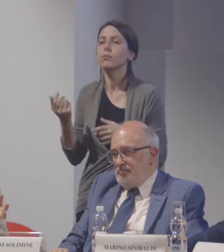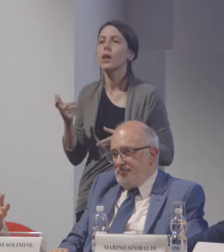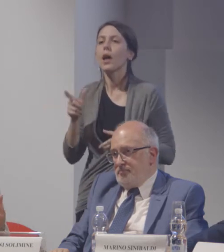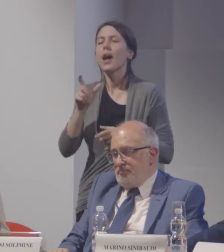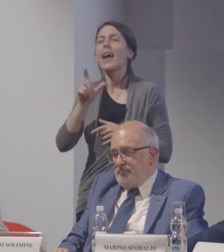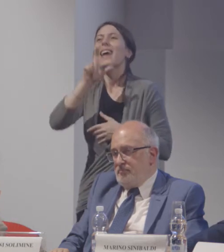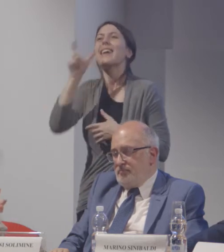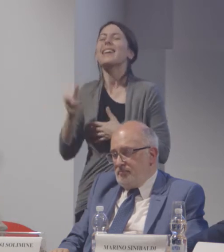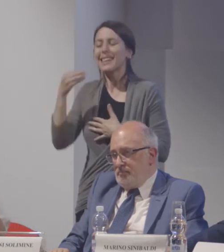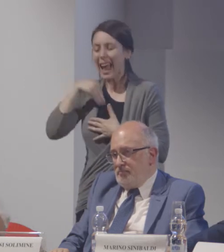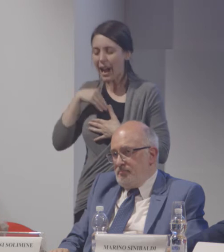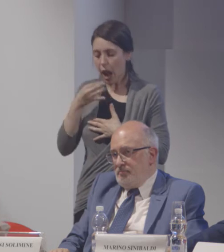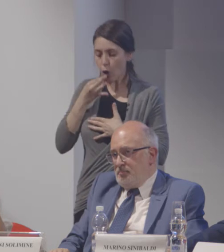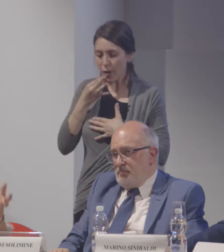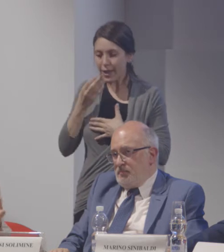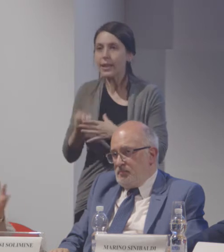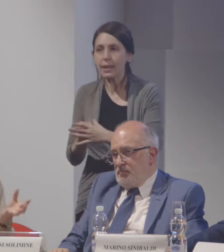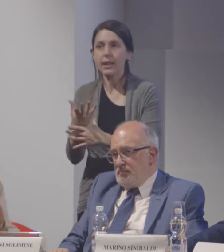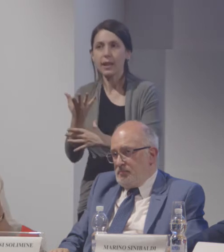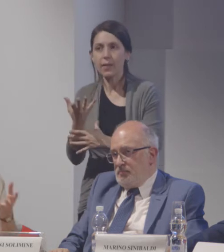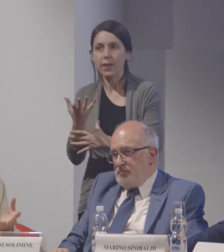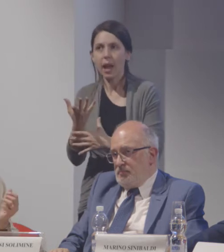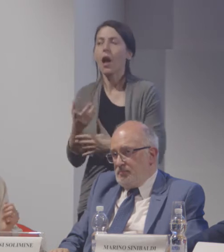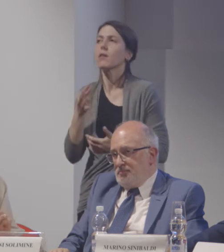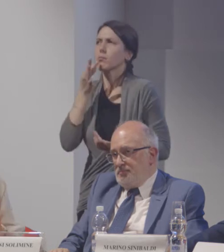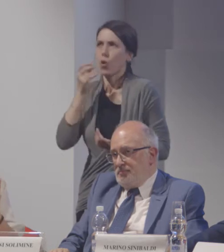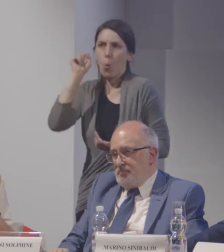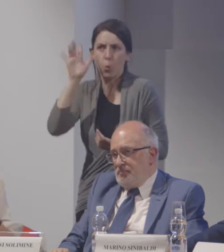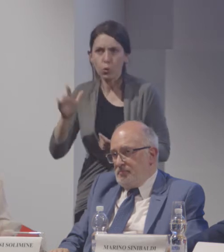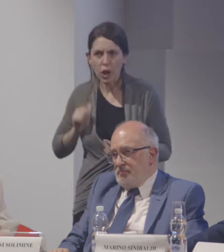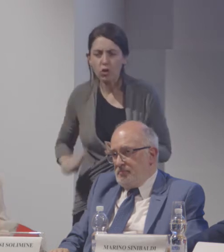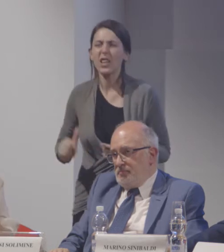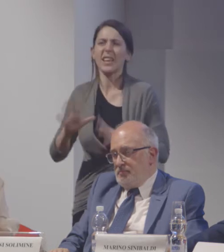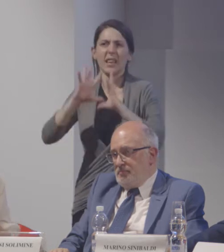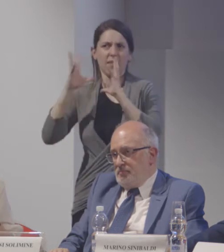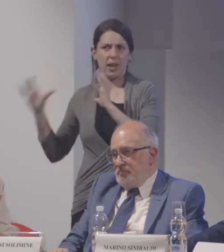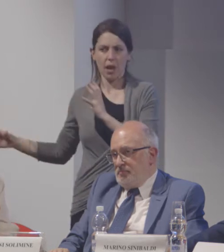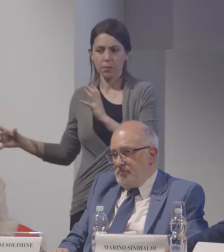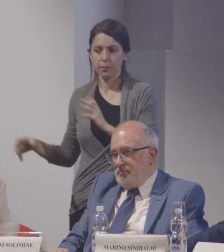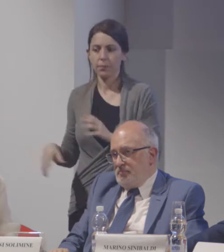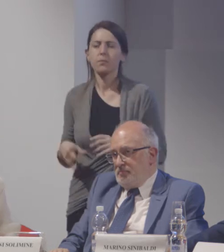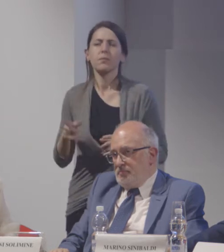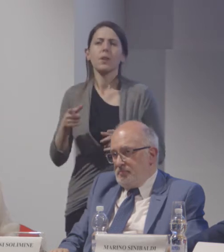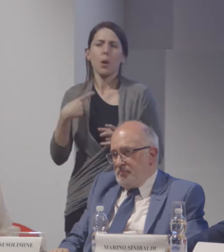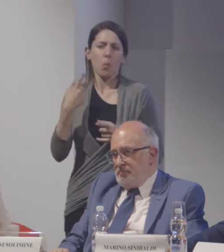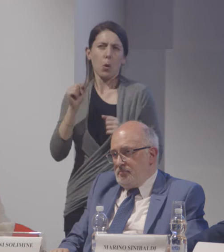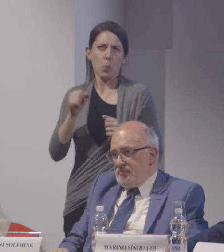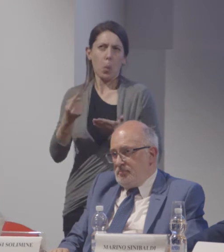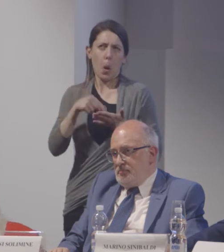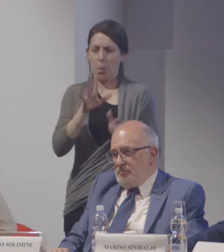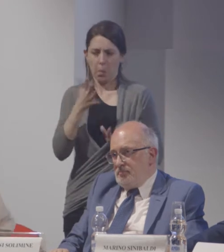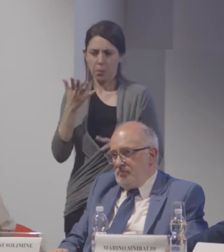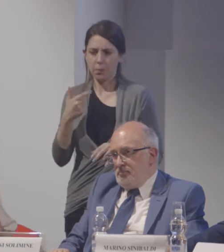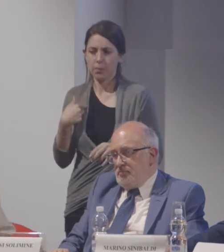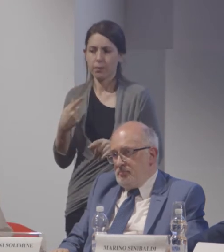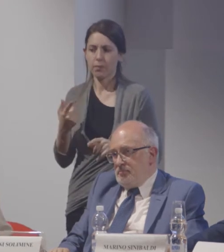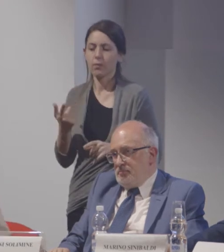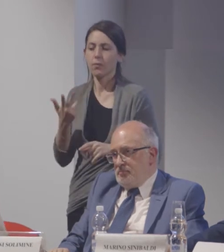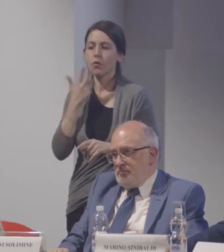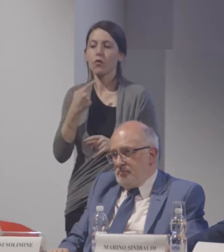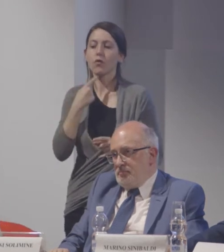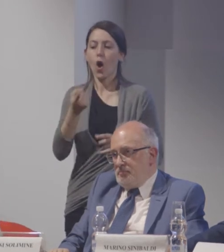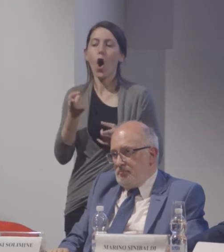dell'essere italiani come cultura civica, come cultura complessiva. Ma magari ci torno. Devo anche